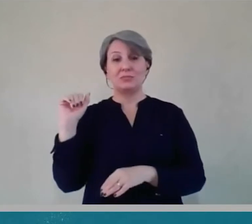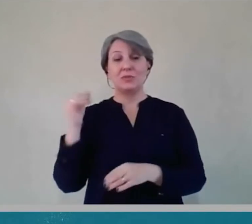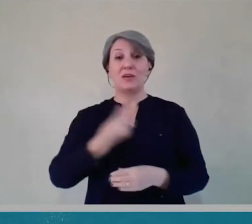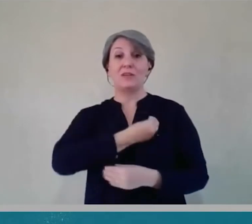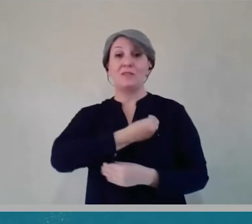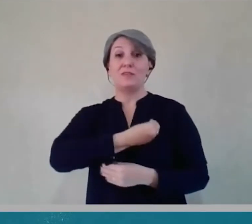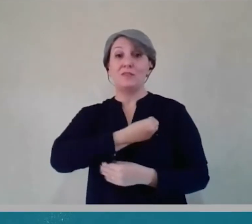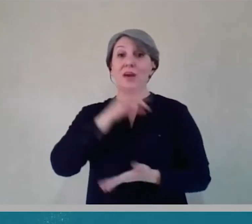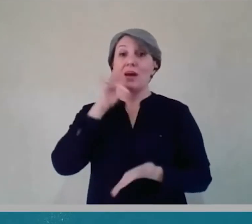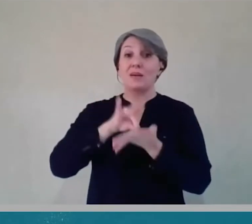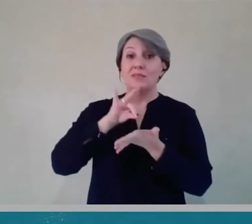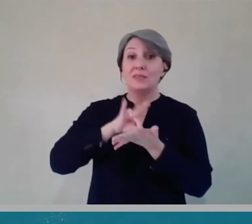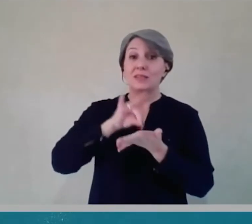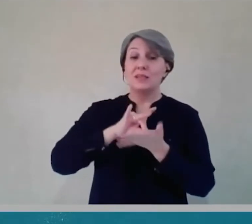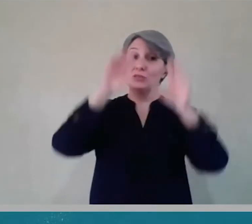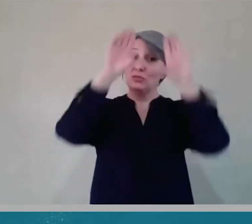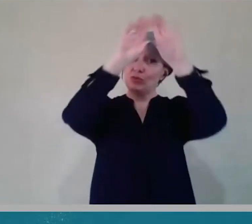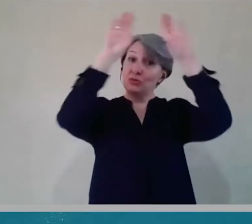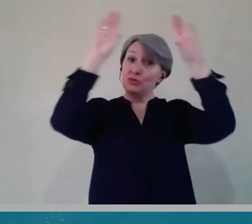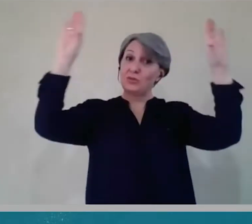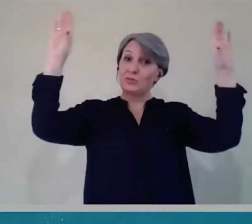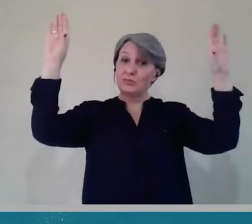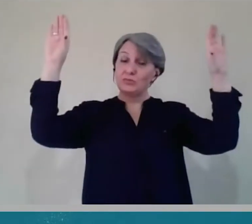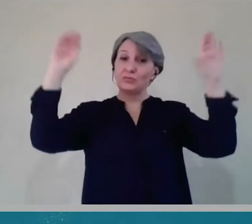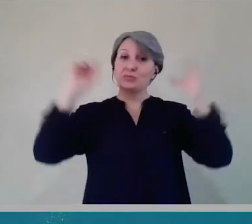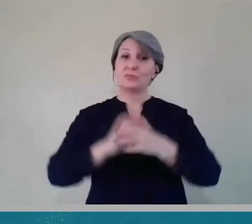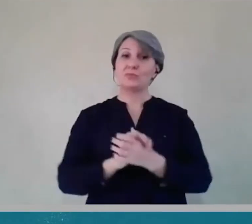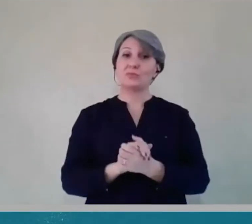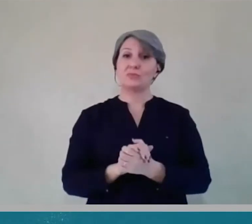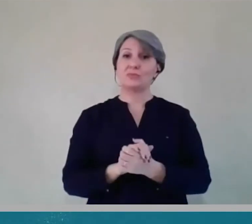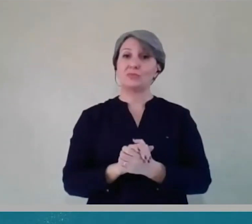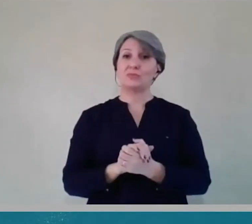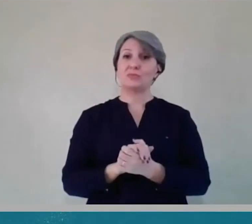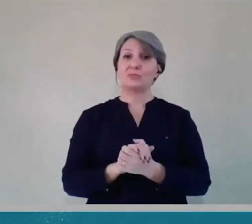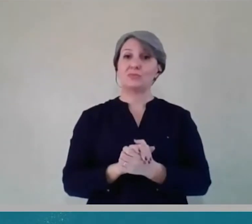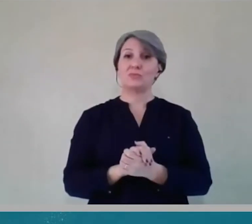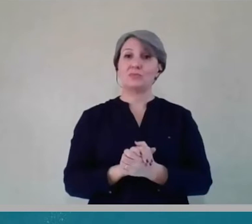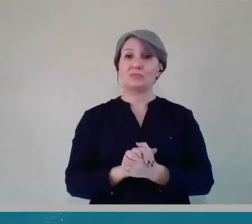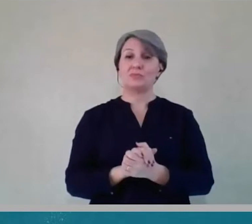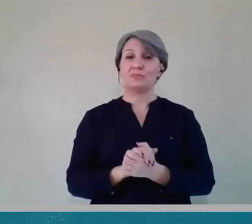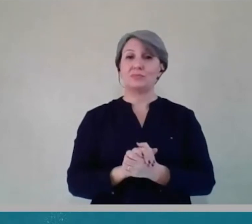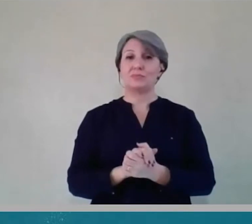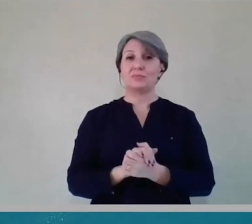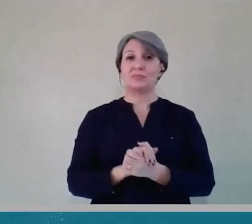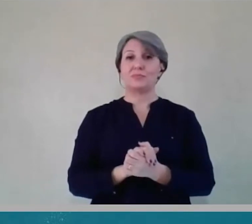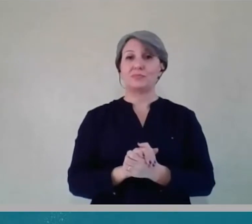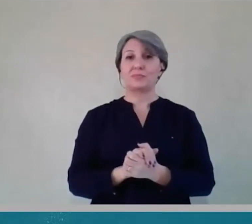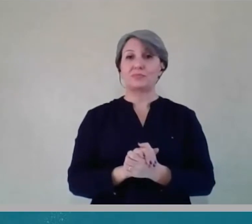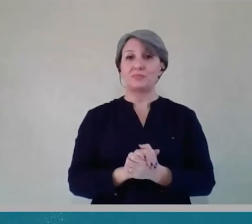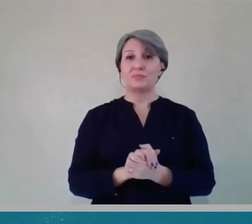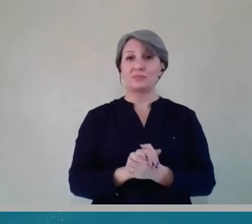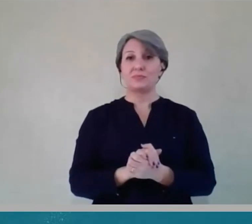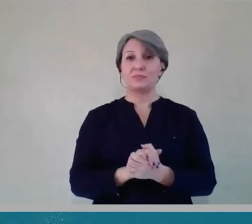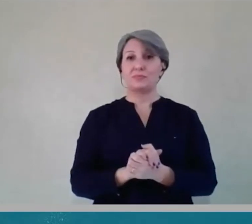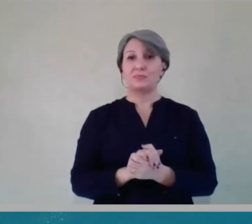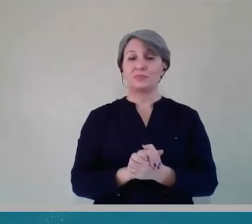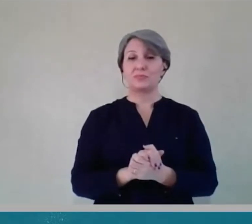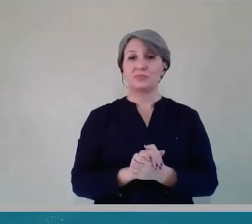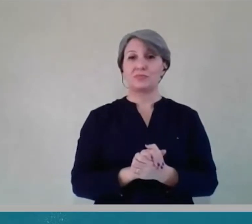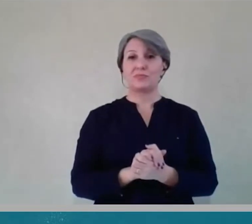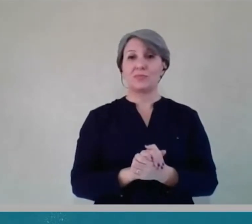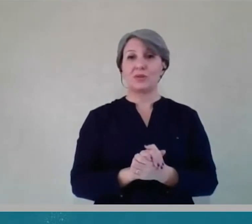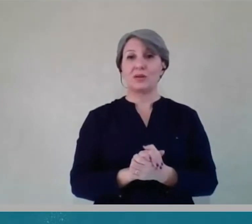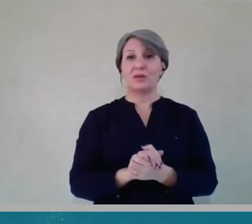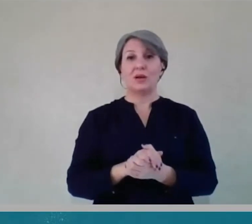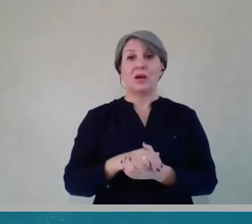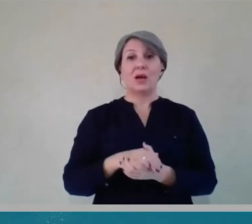vai manifestar no seu corpo aqui na terra atos de justiça. As pessoas em volta